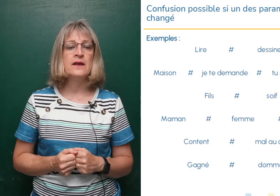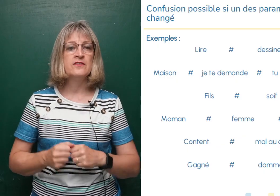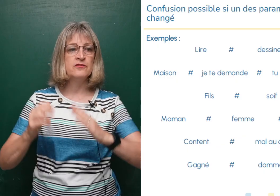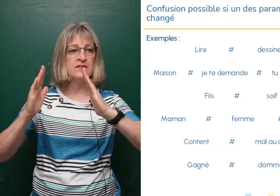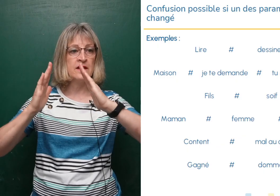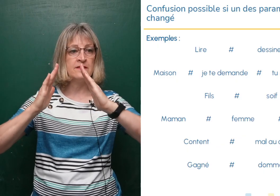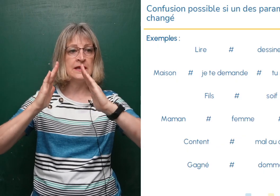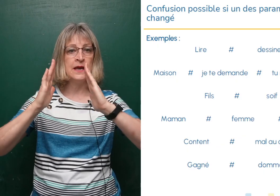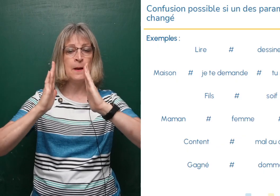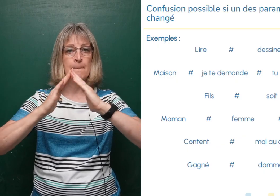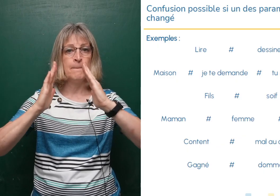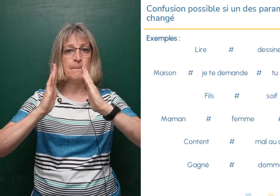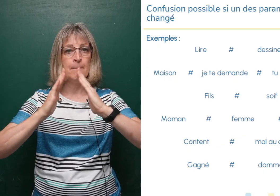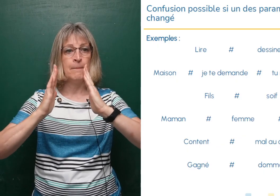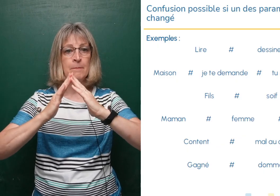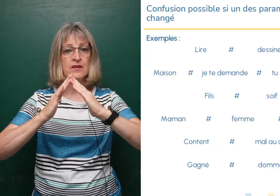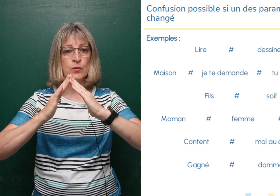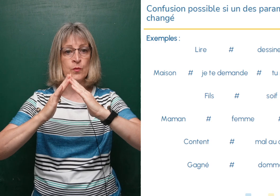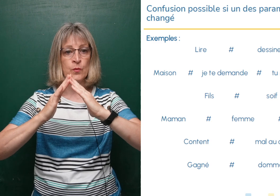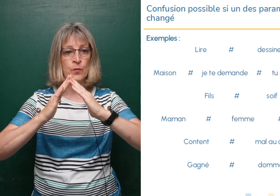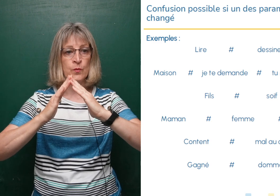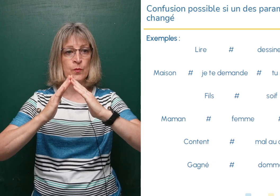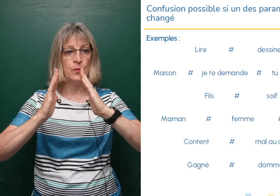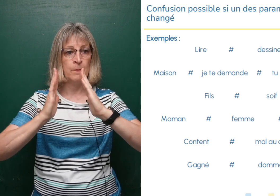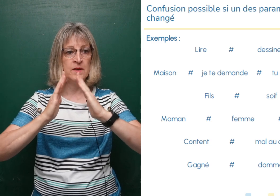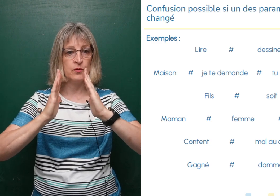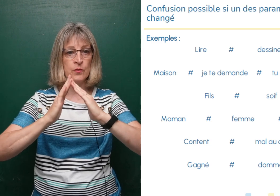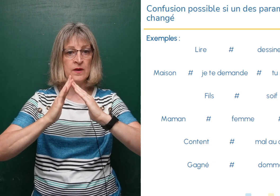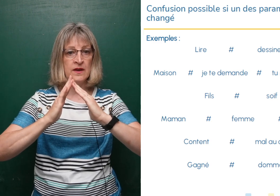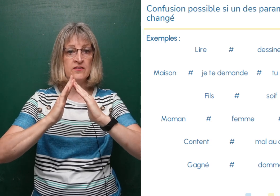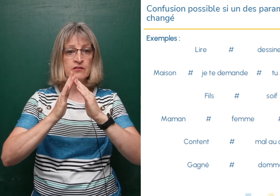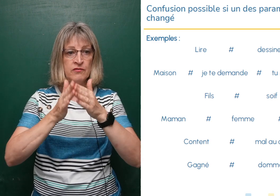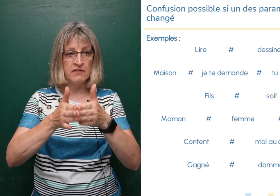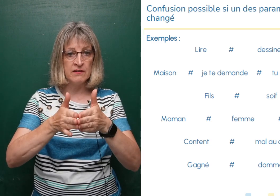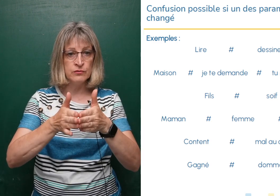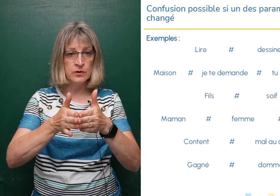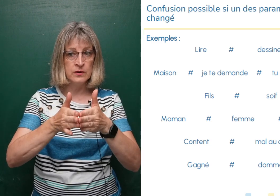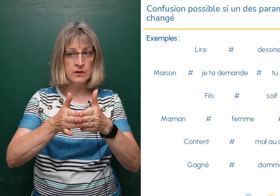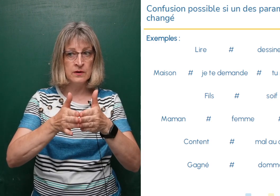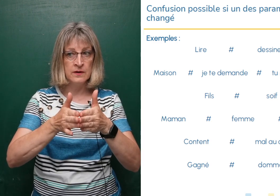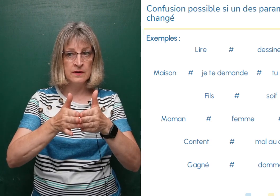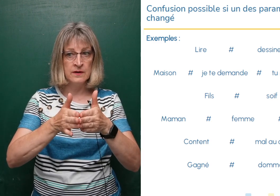je fais ça, c'est maison. Maison. Si je le fais vers vous,